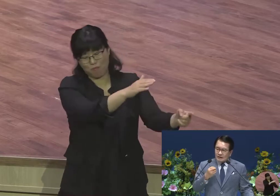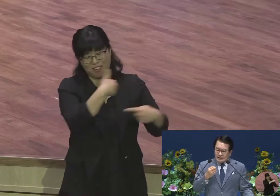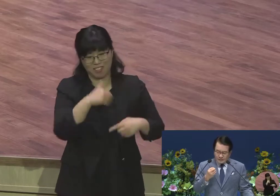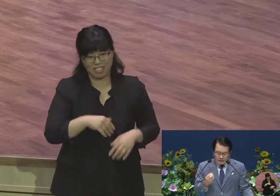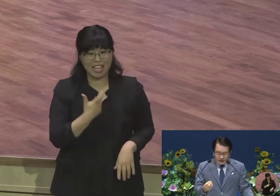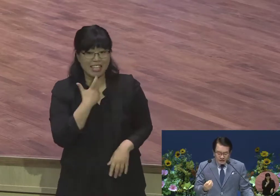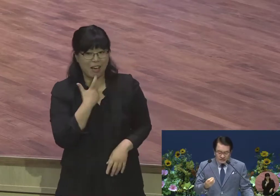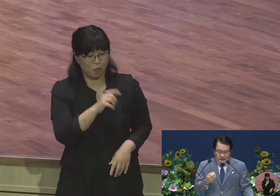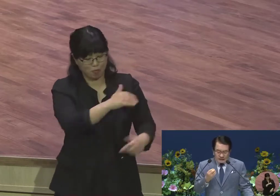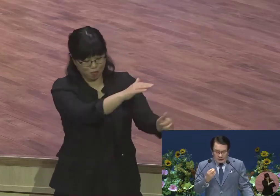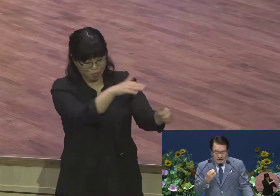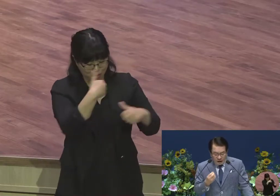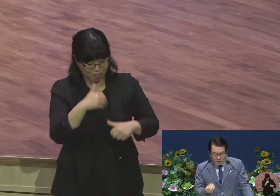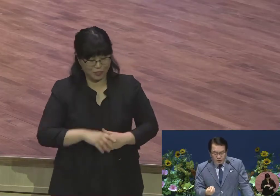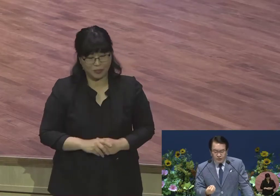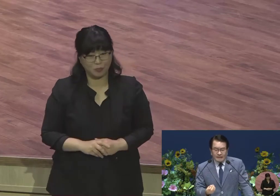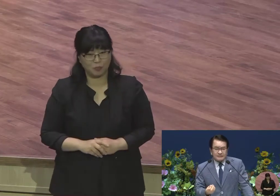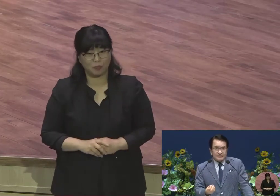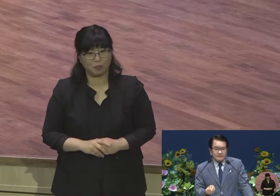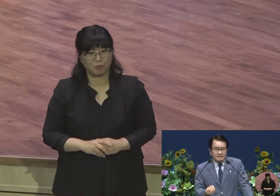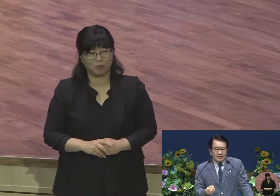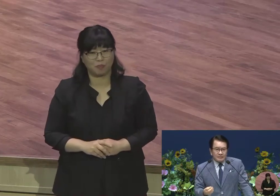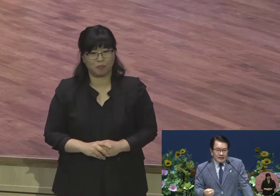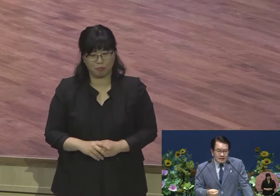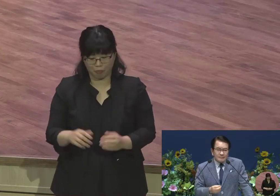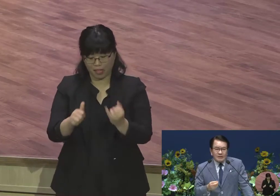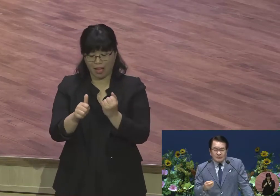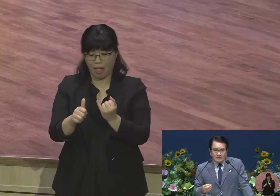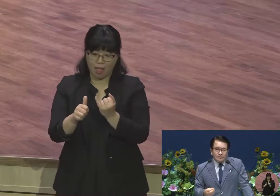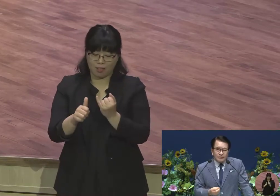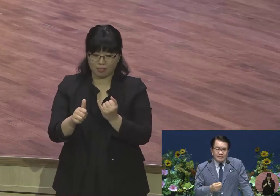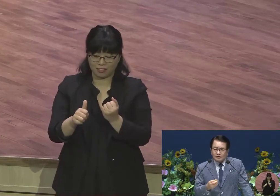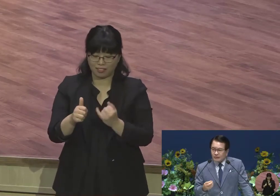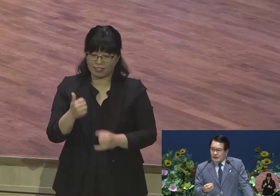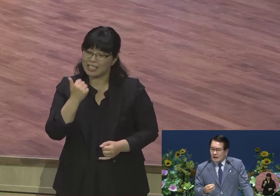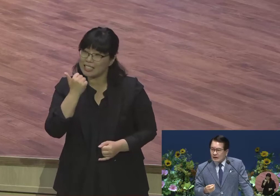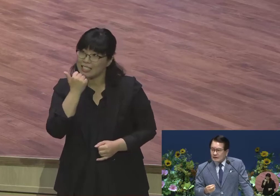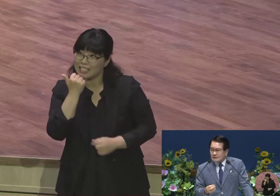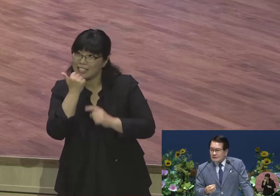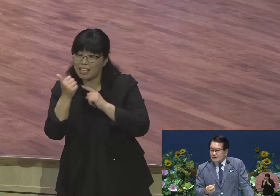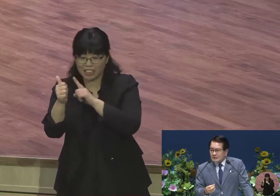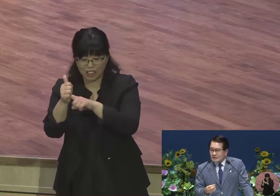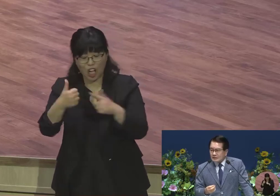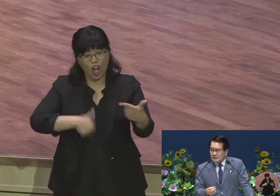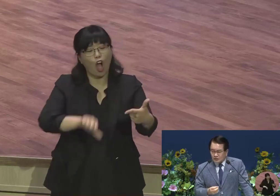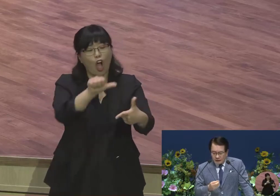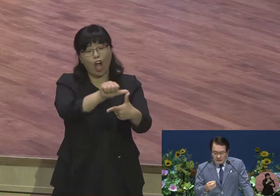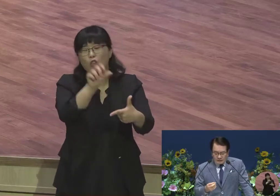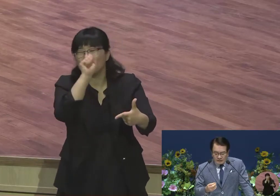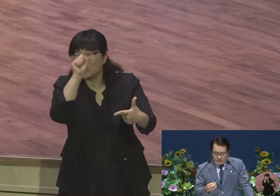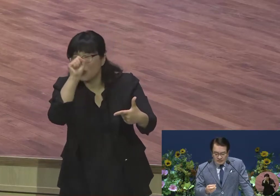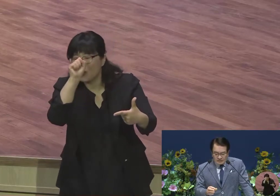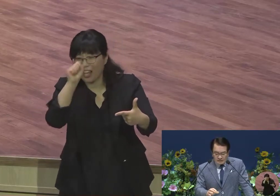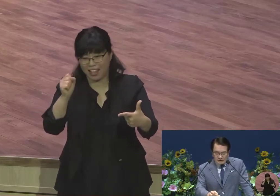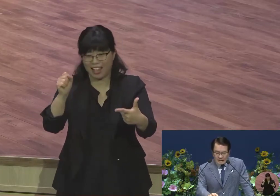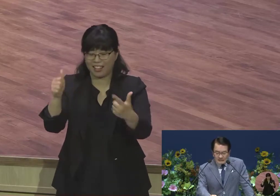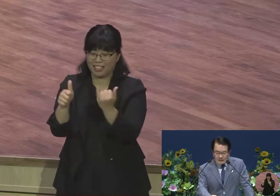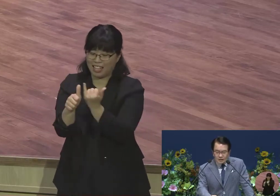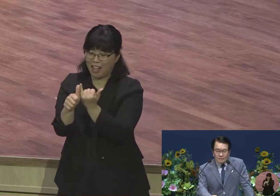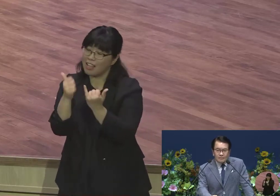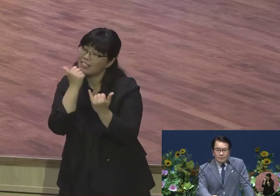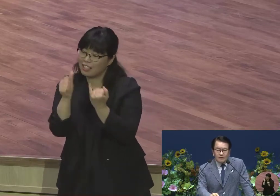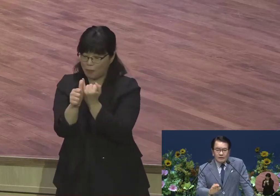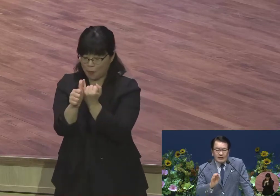리버가는 야곱을 좋아했어요 야곱의 엄마하고 집이 부엌에서 노니까 좋아했다고 그러면서